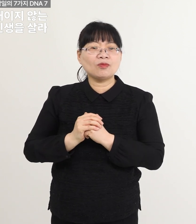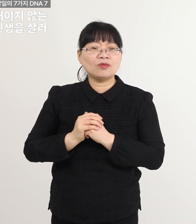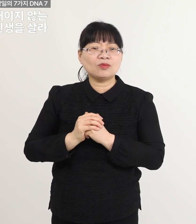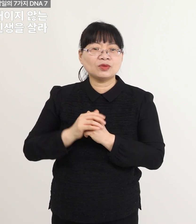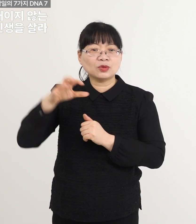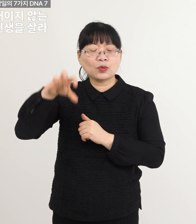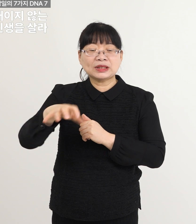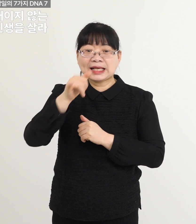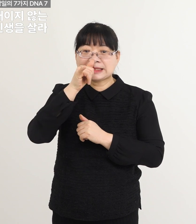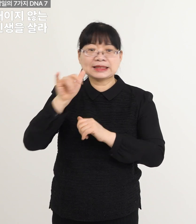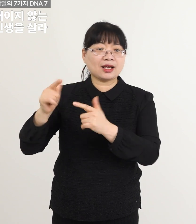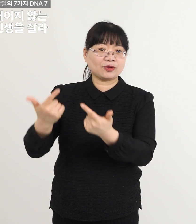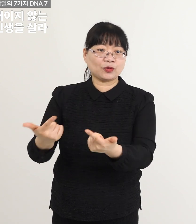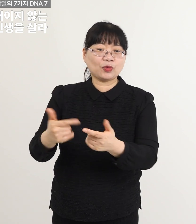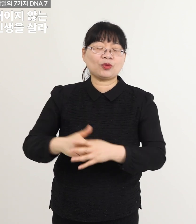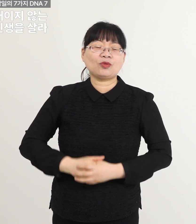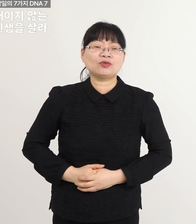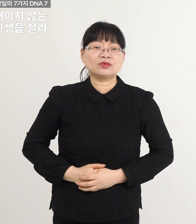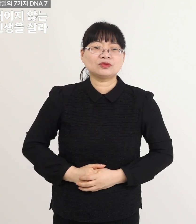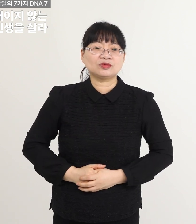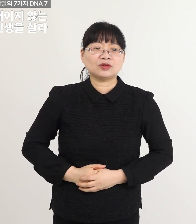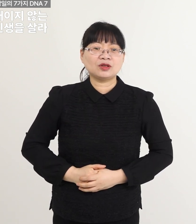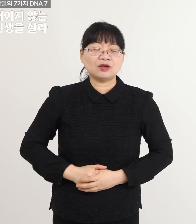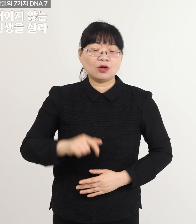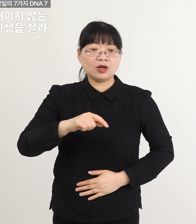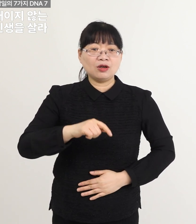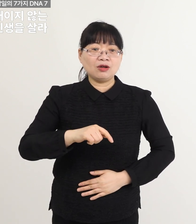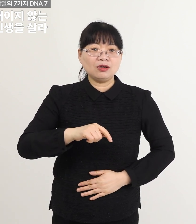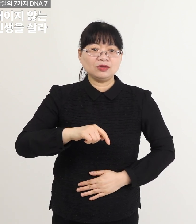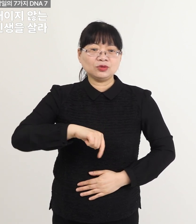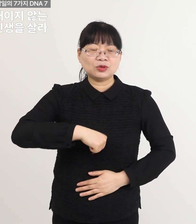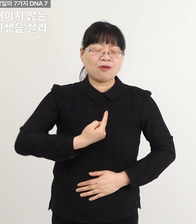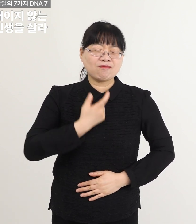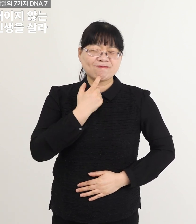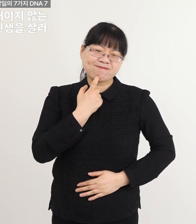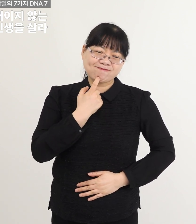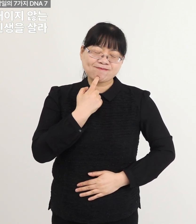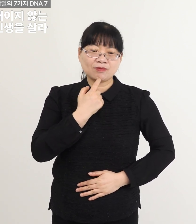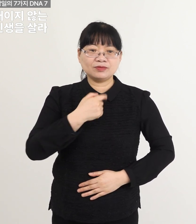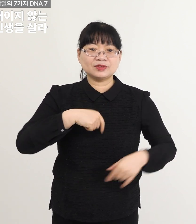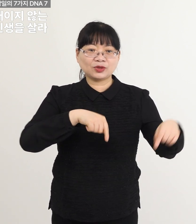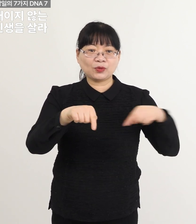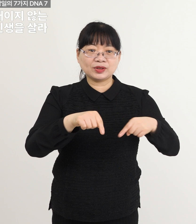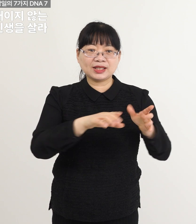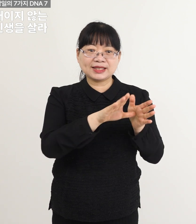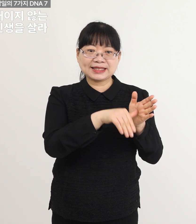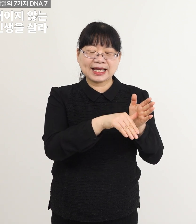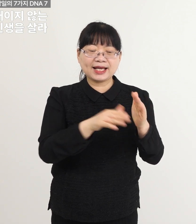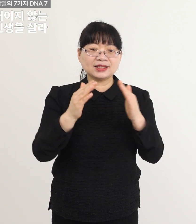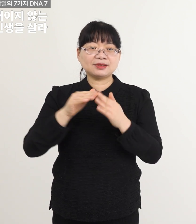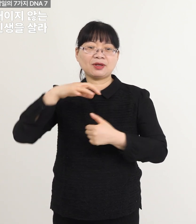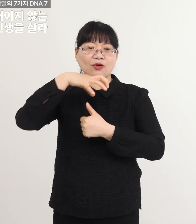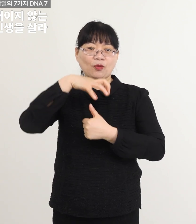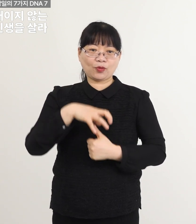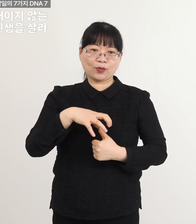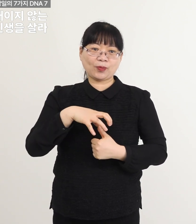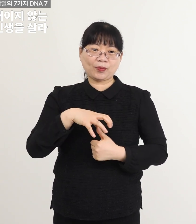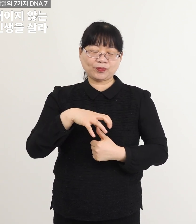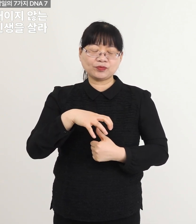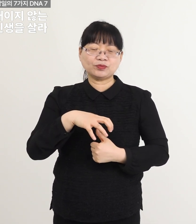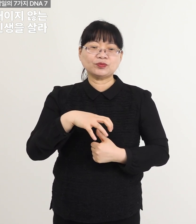아니라 우리 그 독재 정부 시절에 가택연금이라는 게